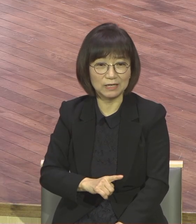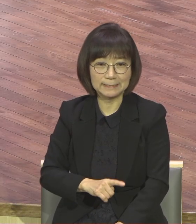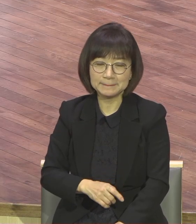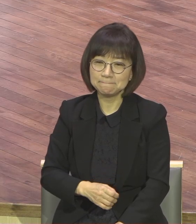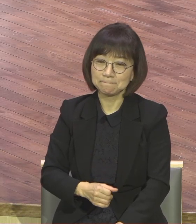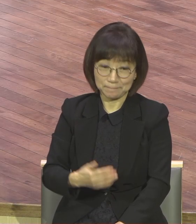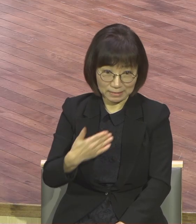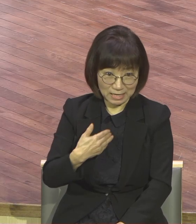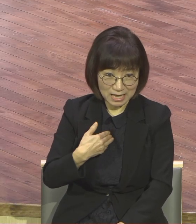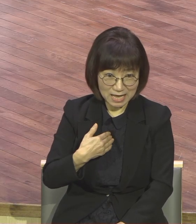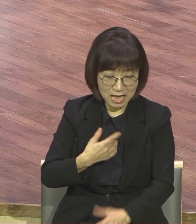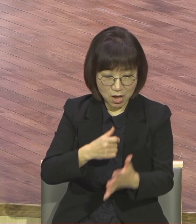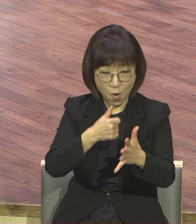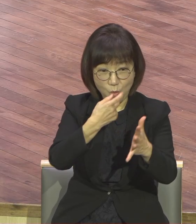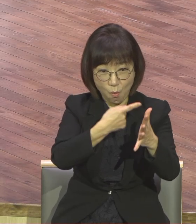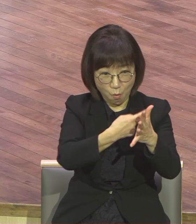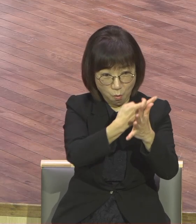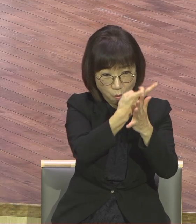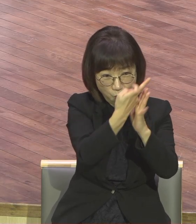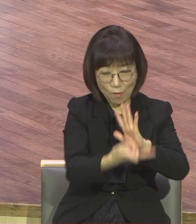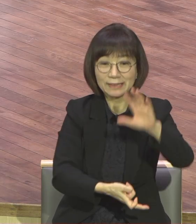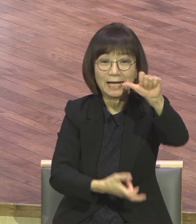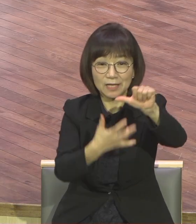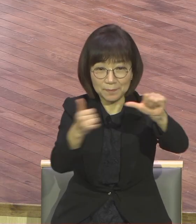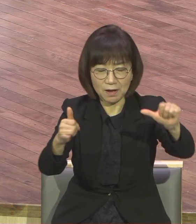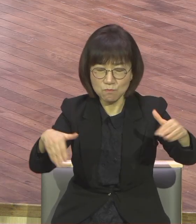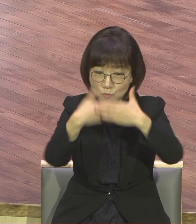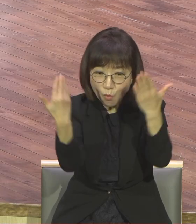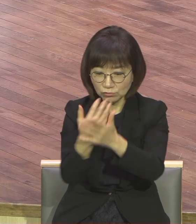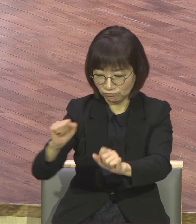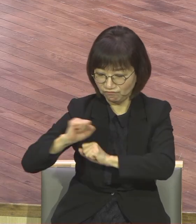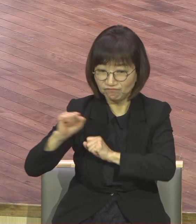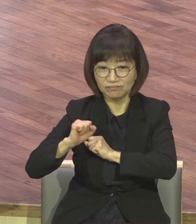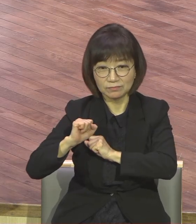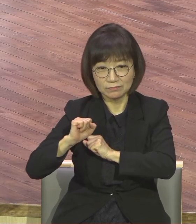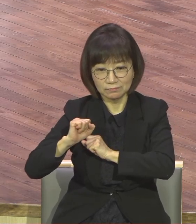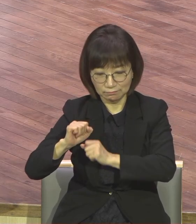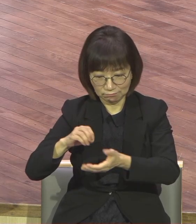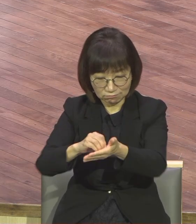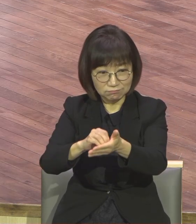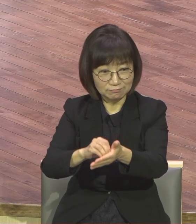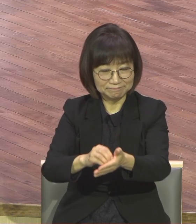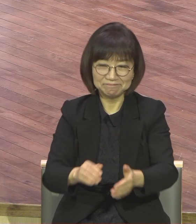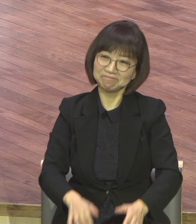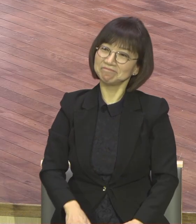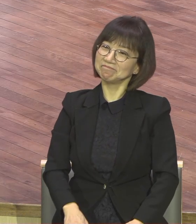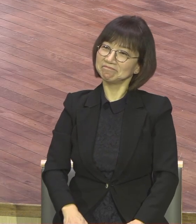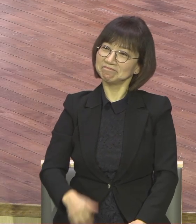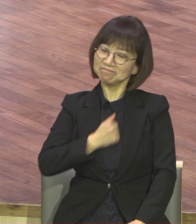저는 오형제가 다 병장 출신이에요. 오형제인데 오형제가 다 병장 출신.